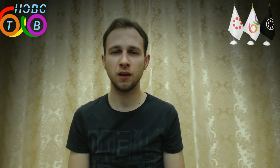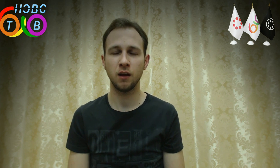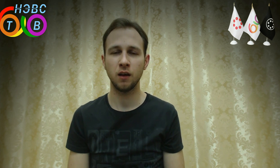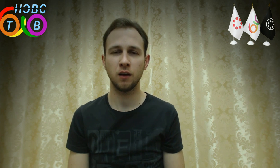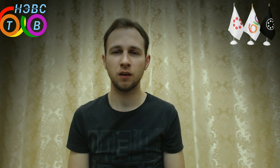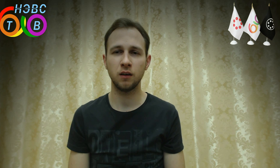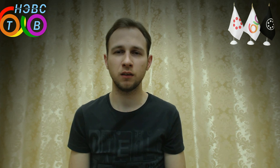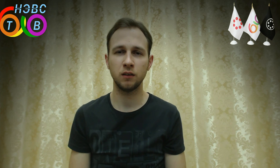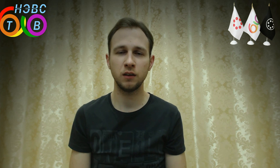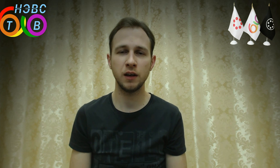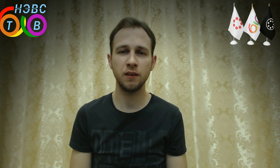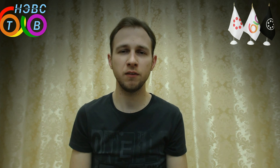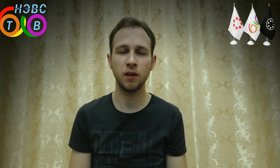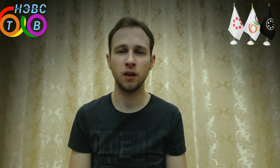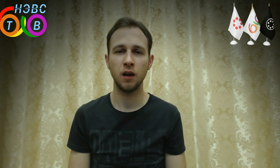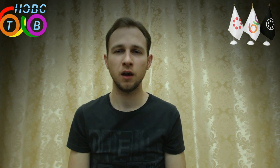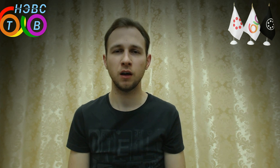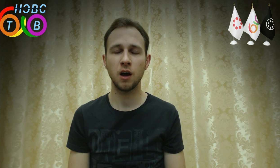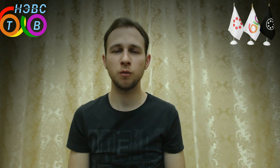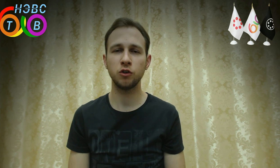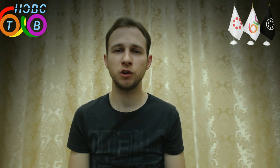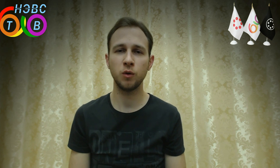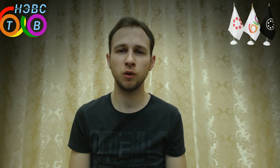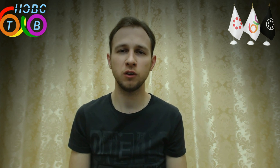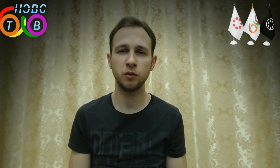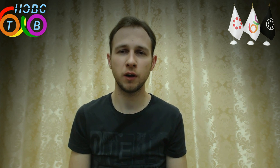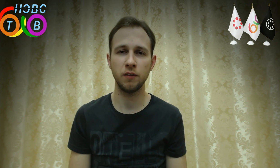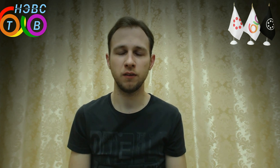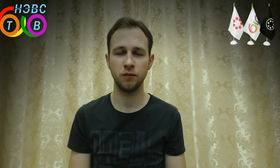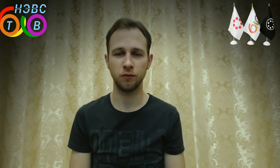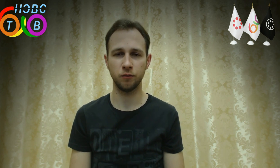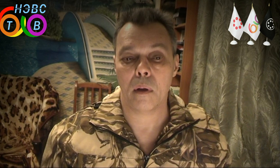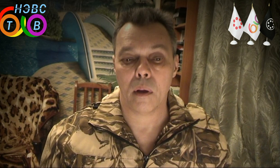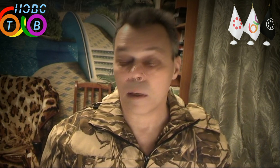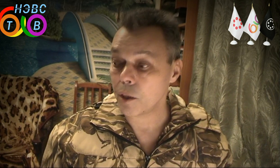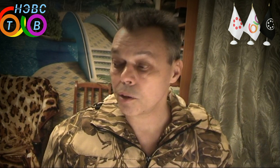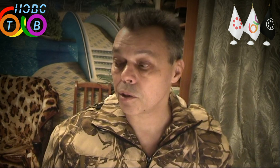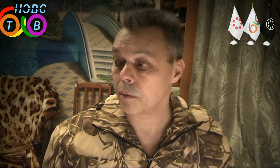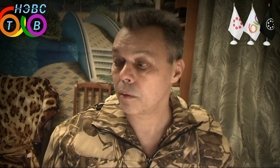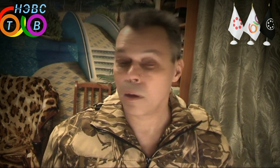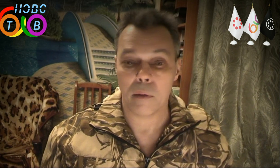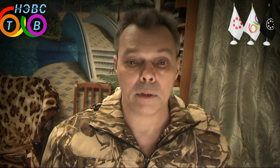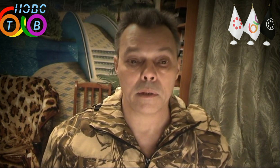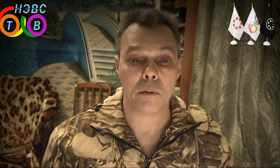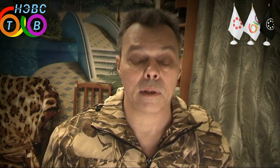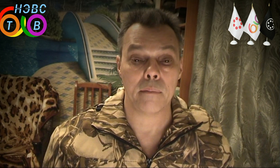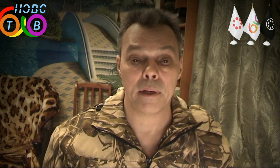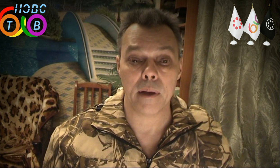влияние негативное, как можно его исправить? Конечно же, вот эти вот